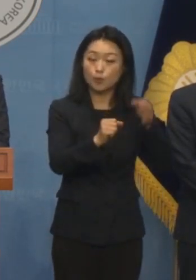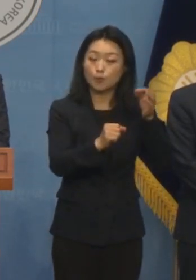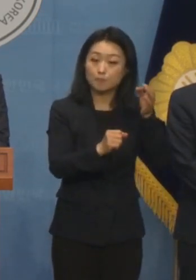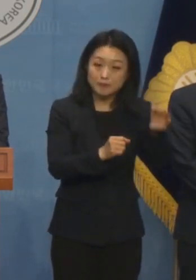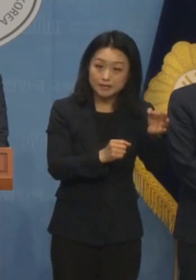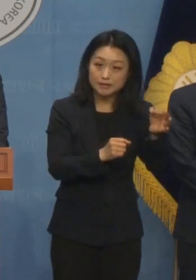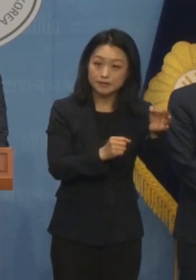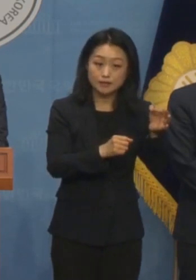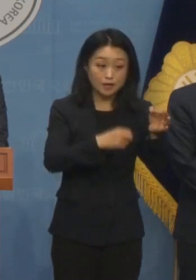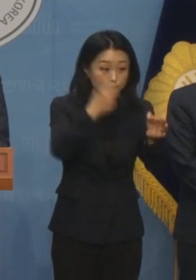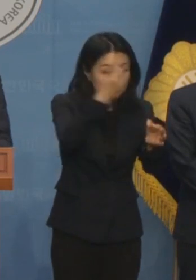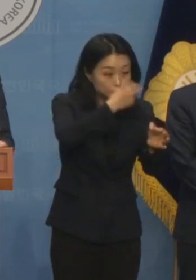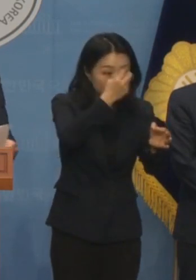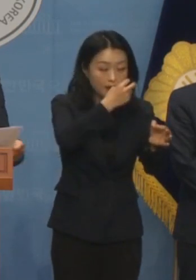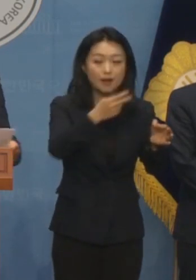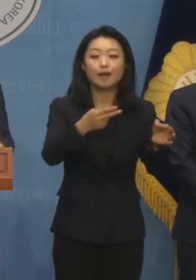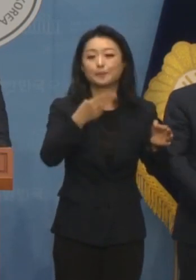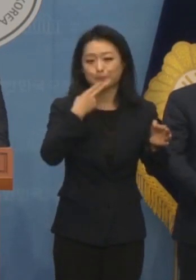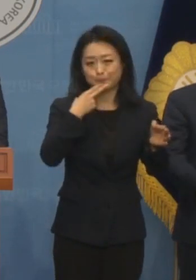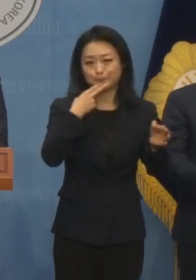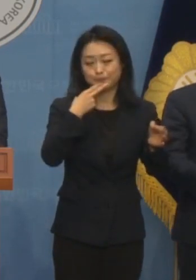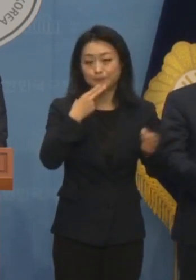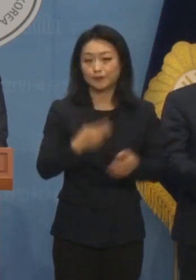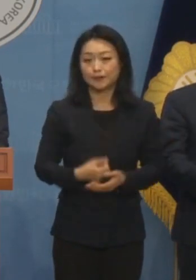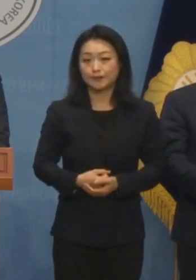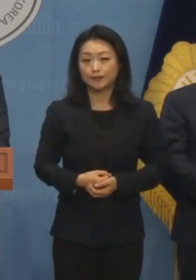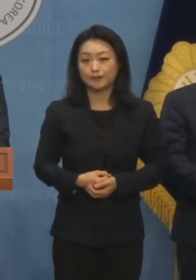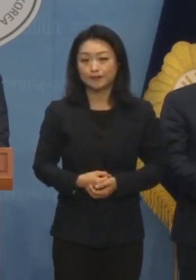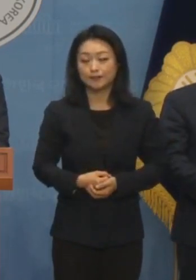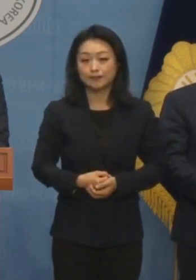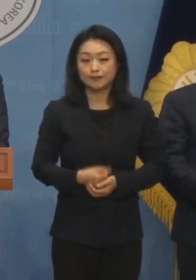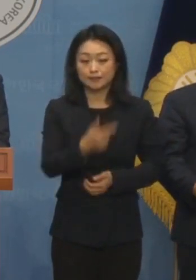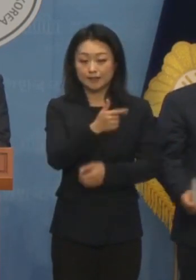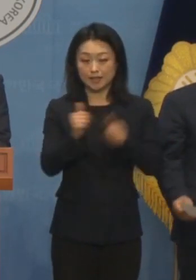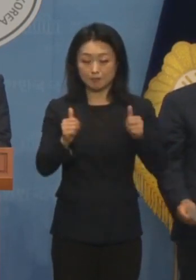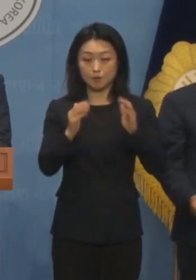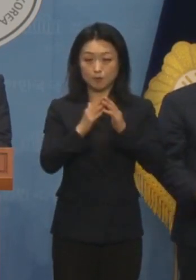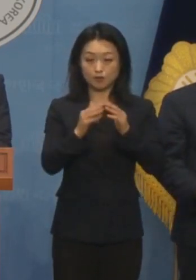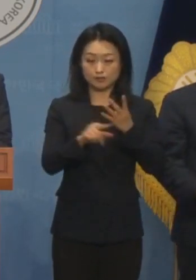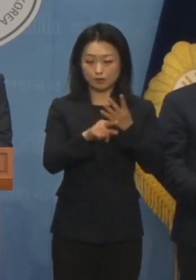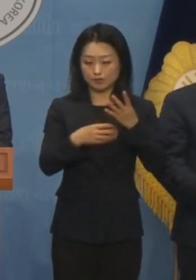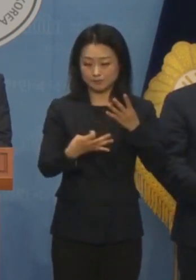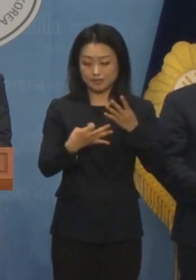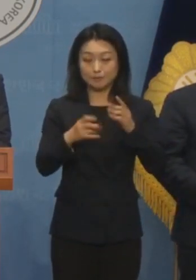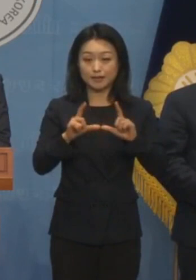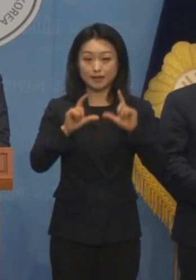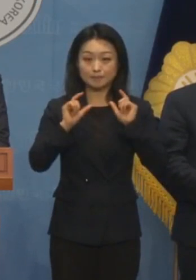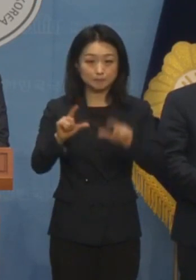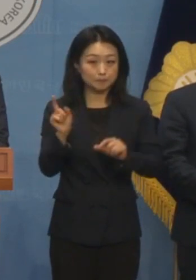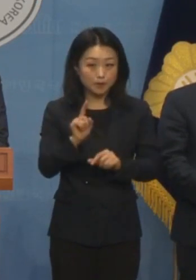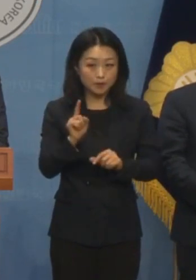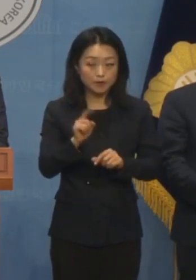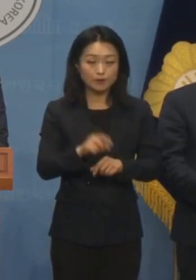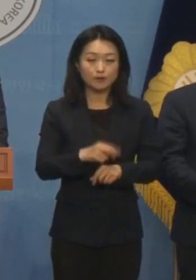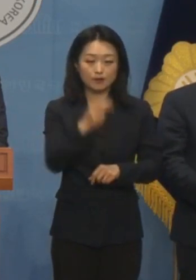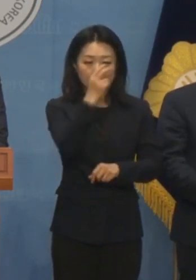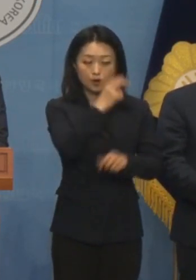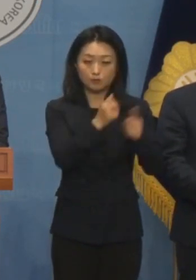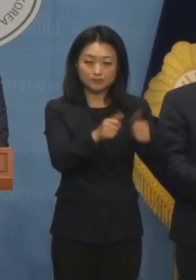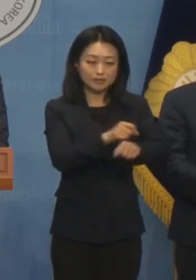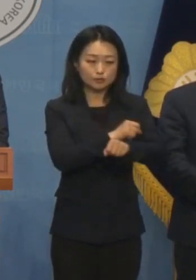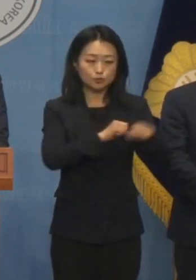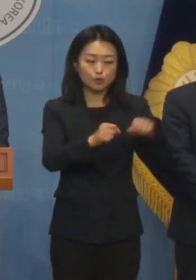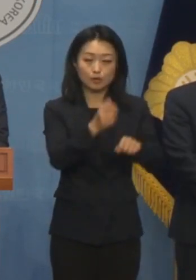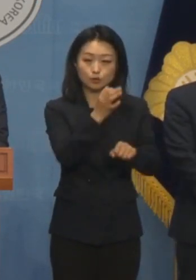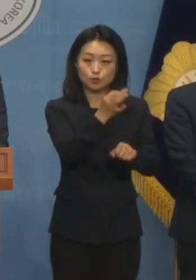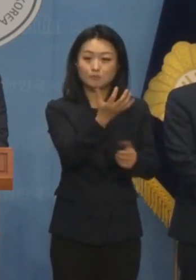사실상 시작조차 하지 않았습니다. 대법원은 작년 4월 13일 검찰이 특수활동비에 대한 지출